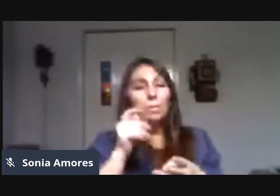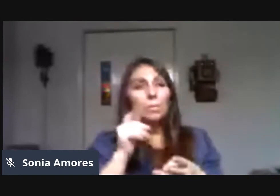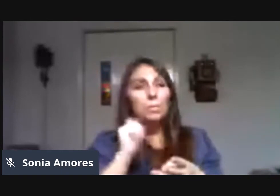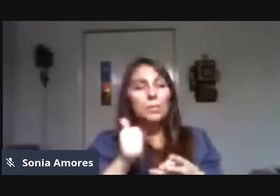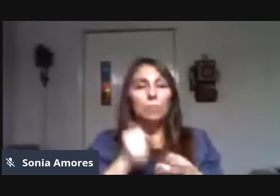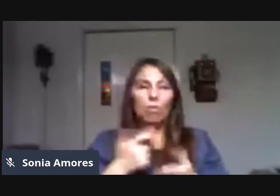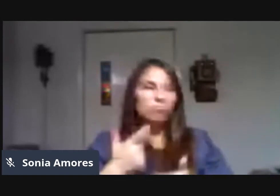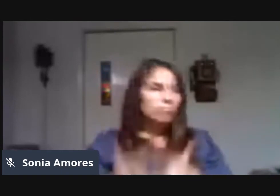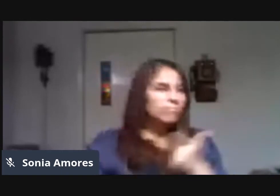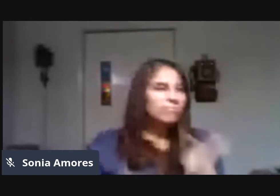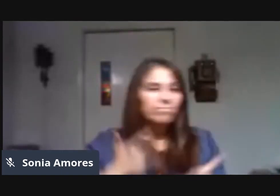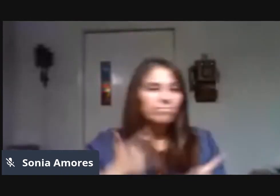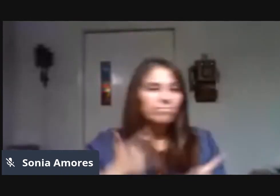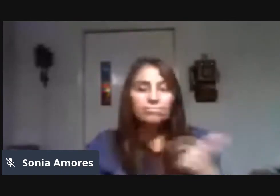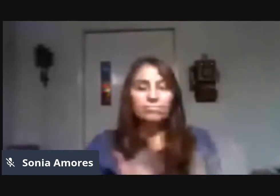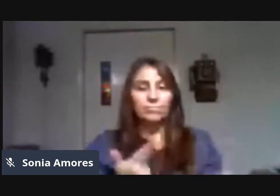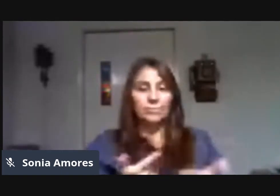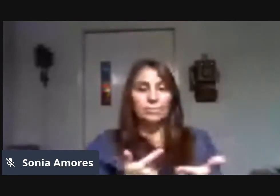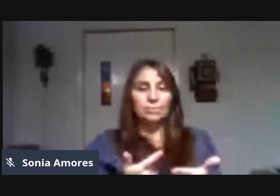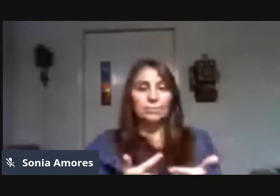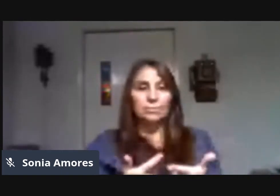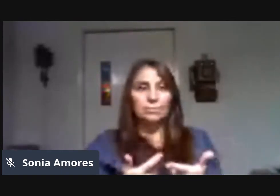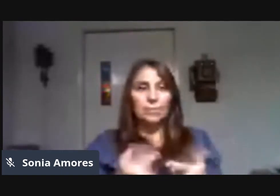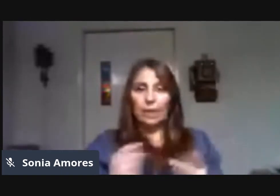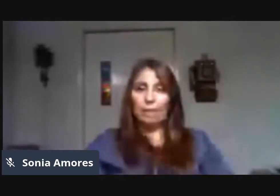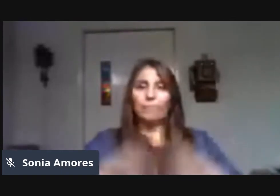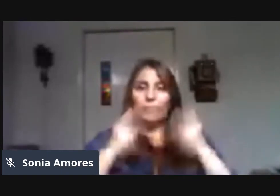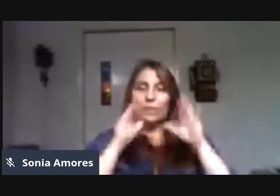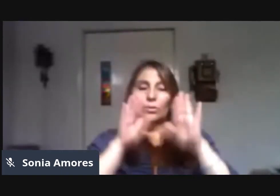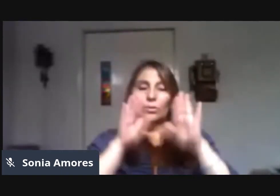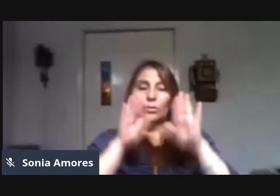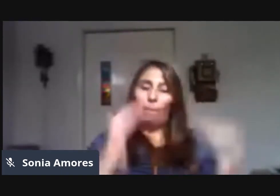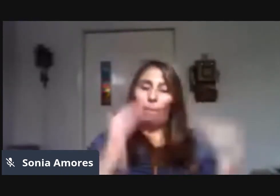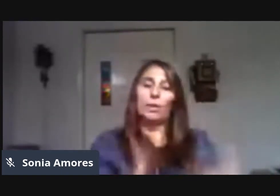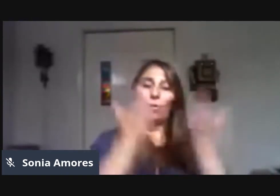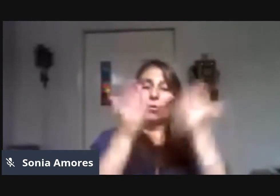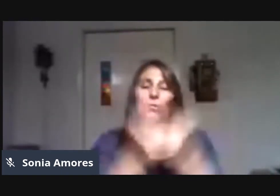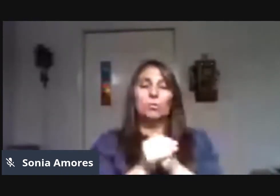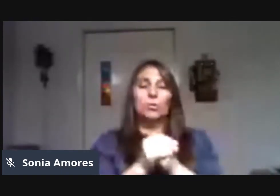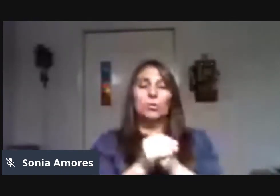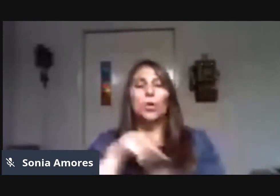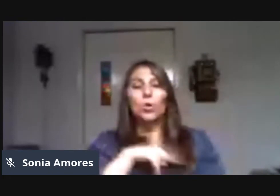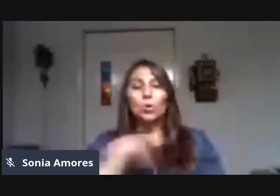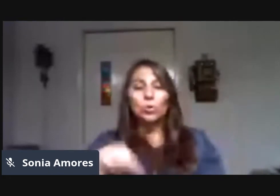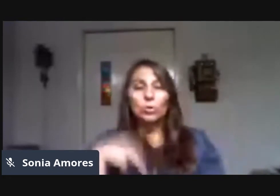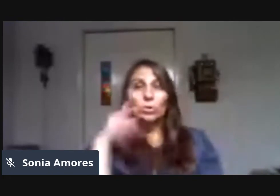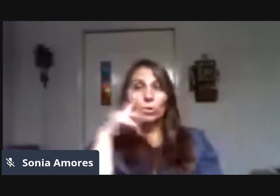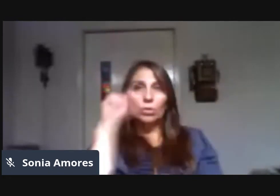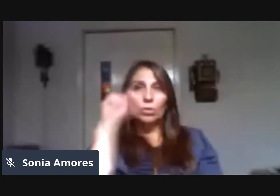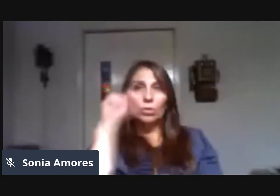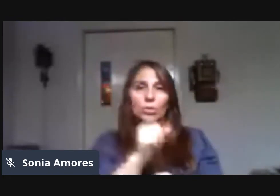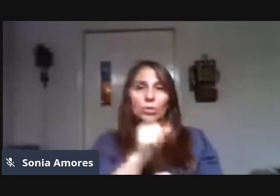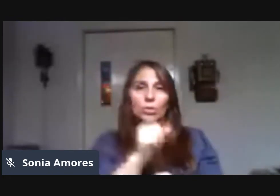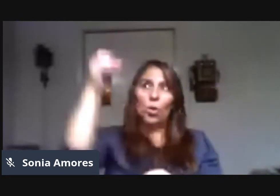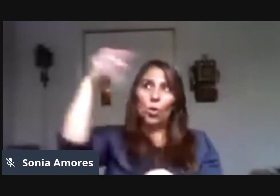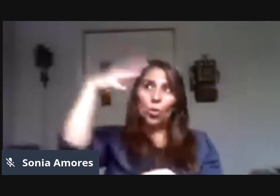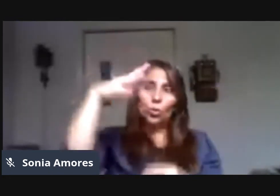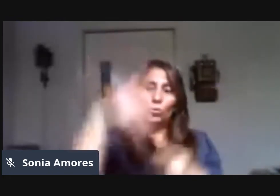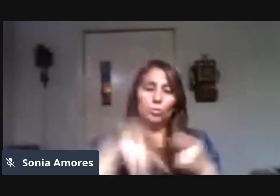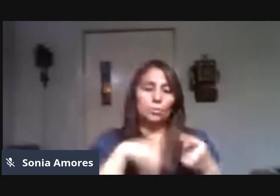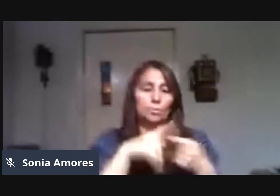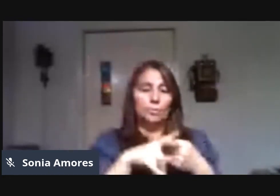nos está demostrando esta crisis es que estamos gastando luz, conectividad